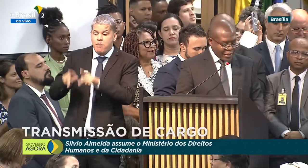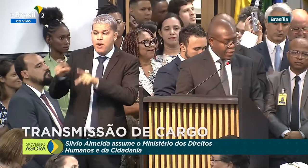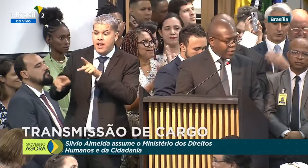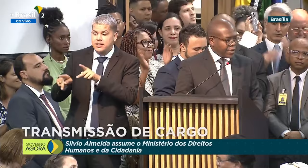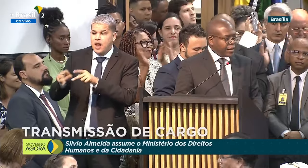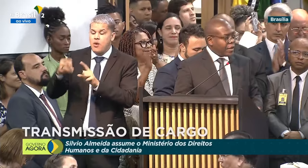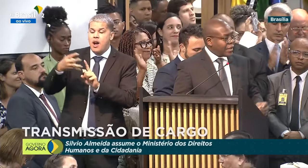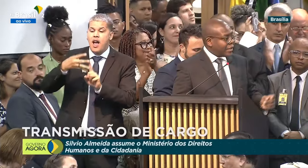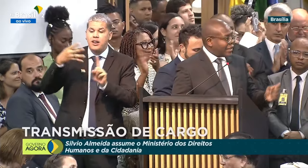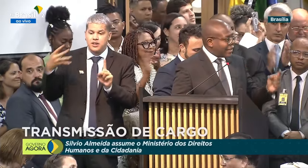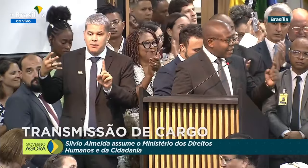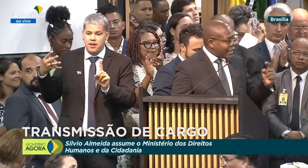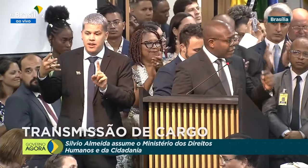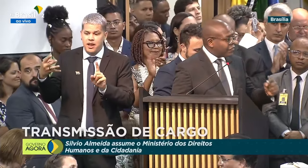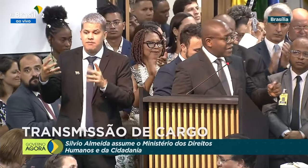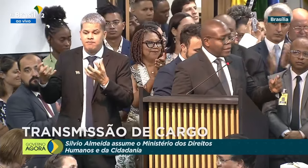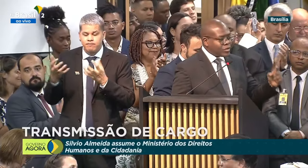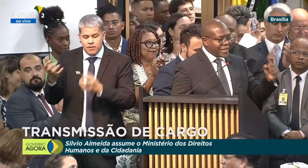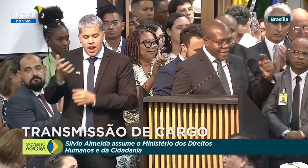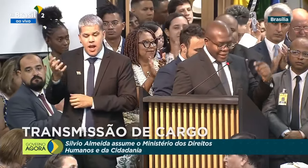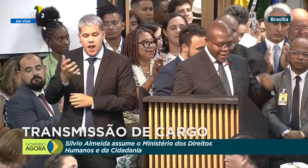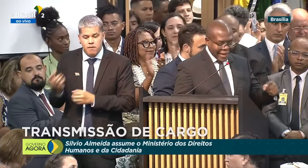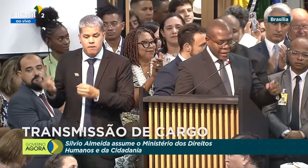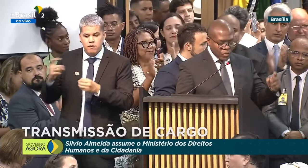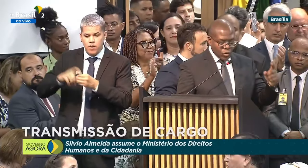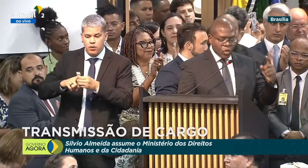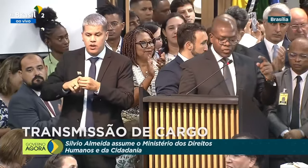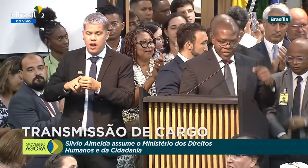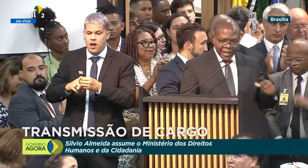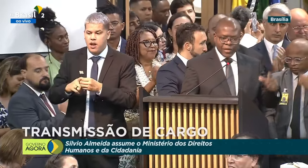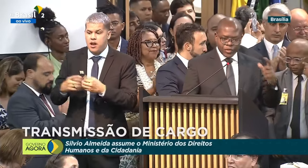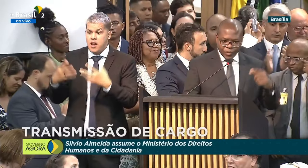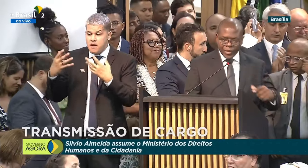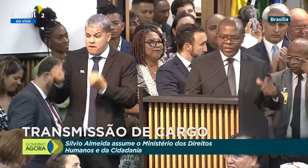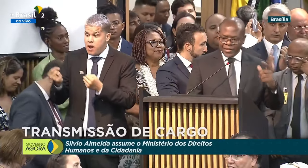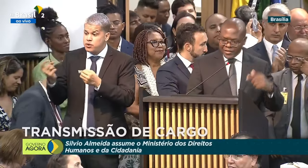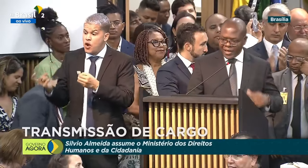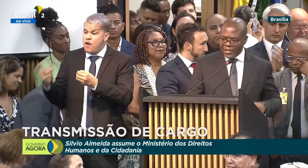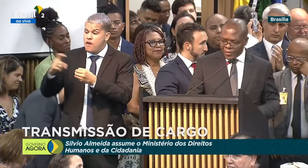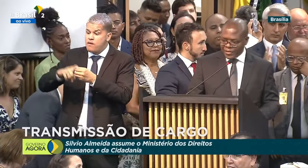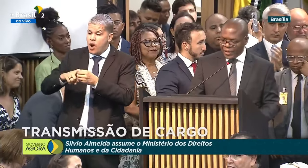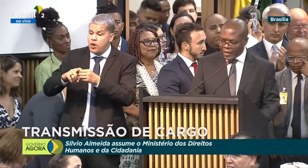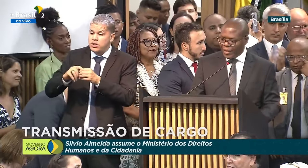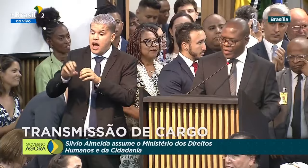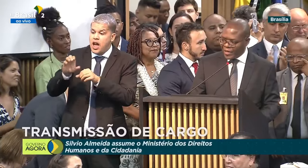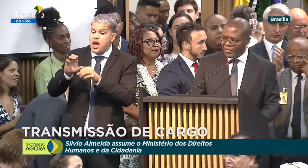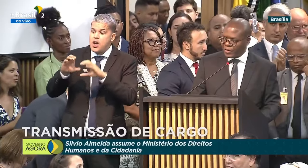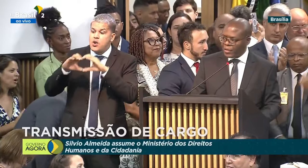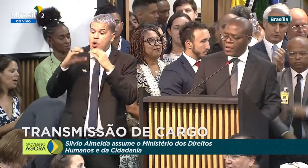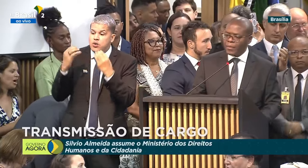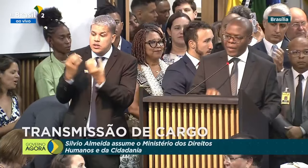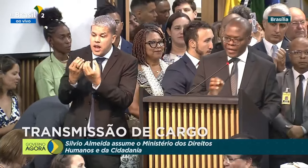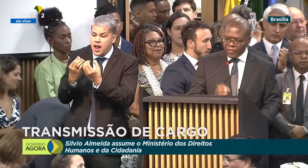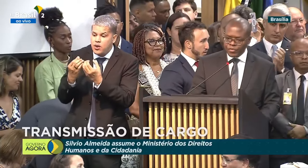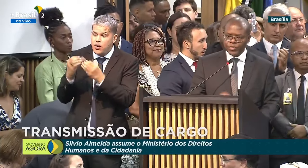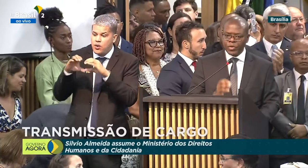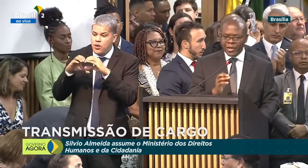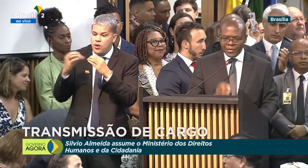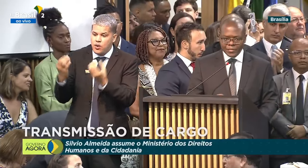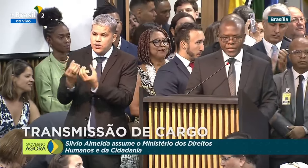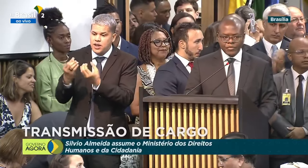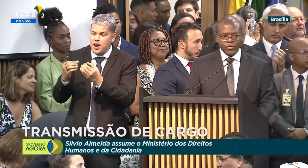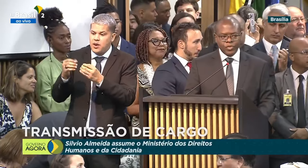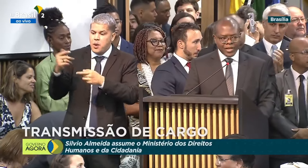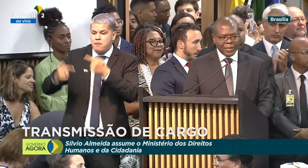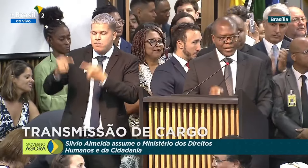mais e vamos recriar o conselho de políticas lgbtqia+ para que ele